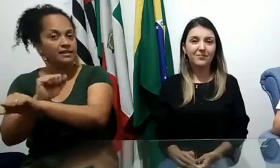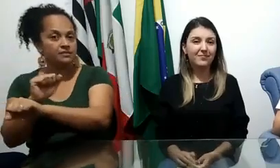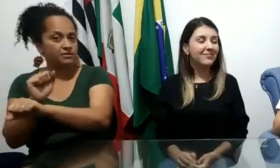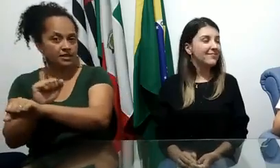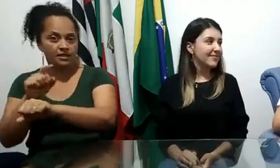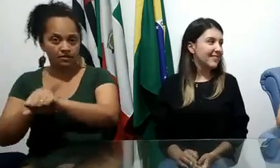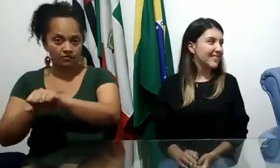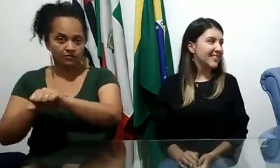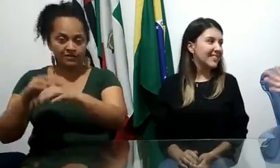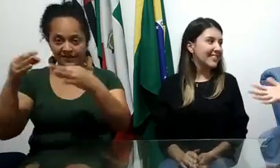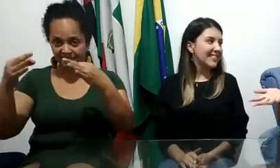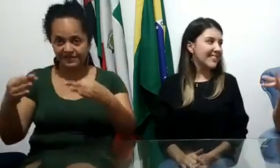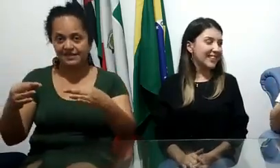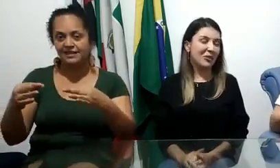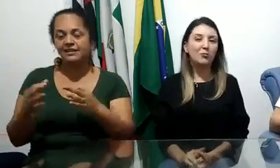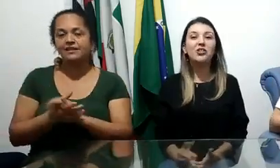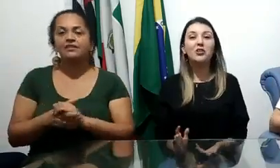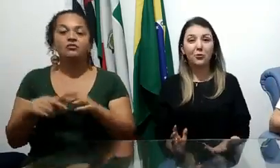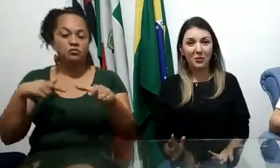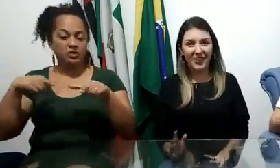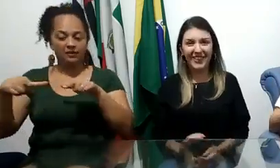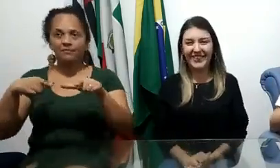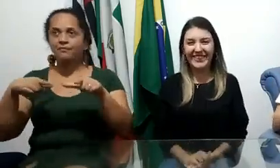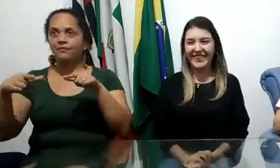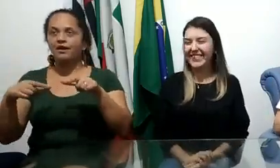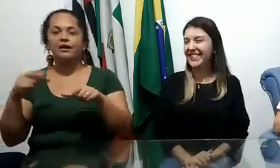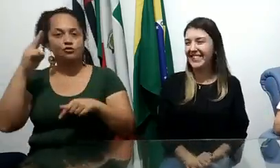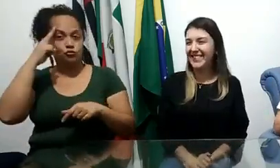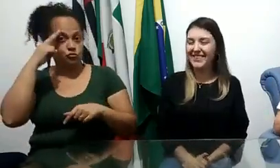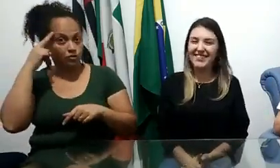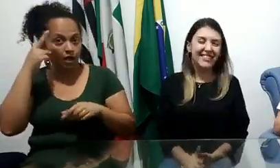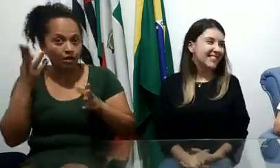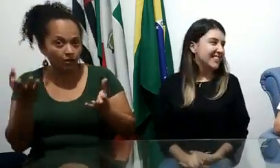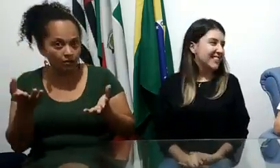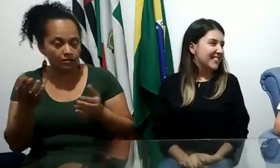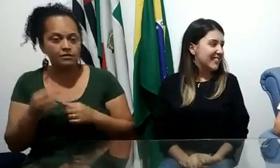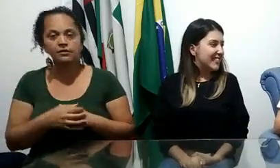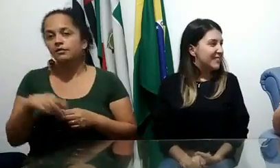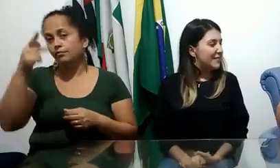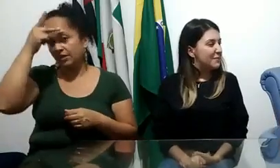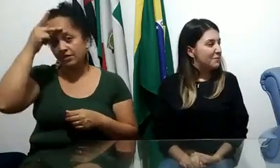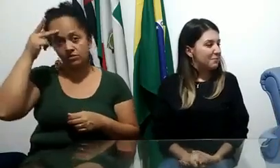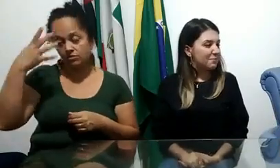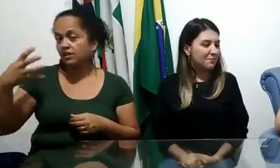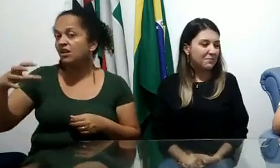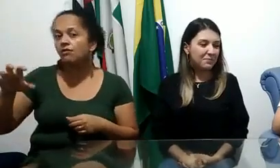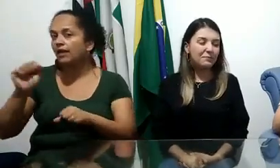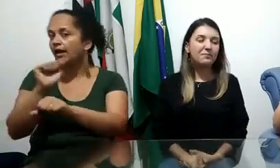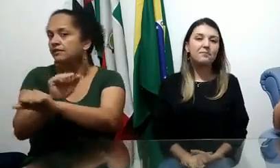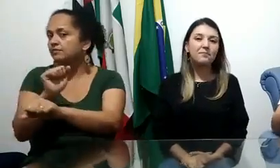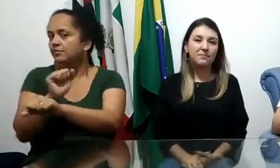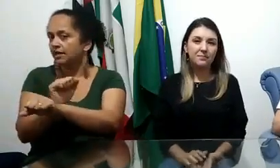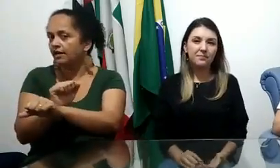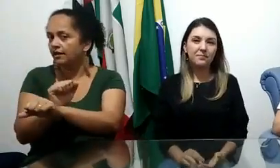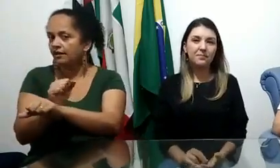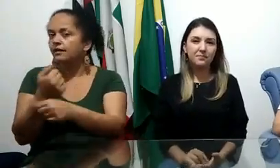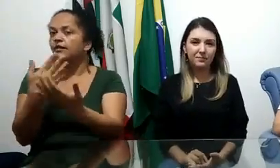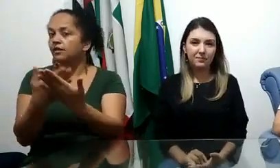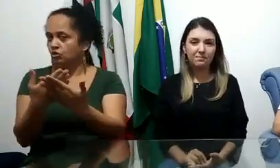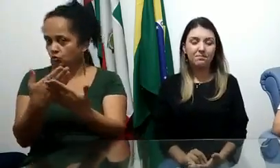acha que vai entrar no emprego já como chefe, já como diretor. A pessoa não quer esperar e pagar o preço de estudar para depois ter